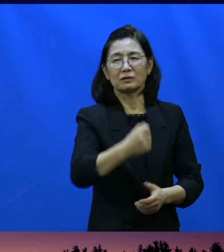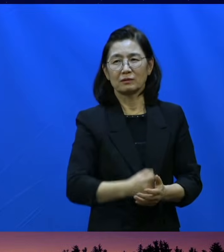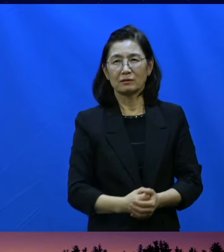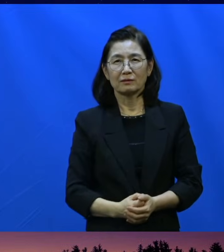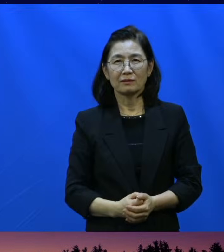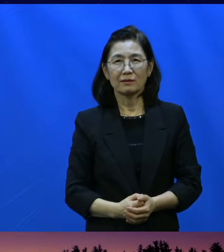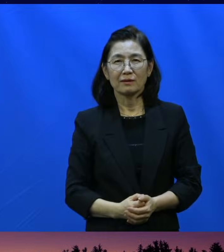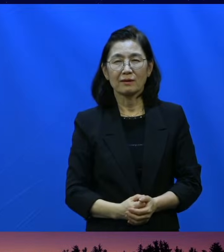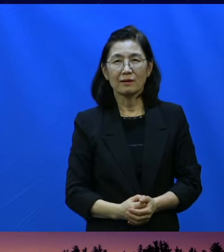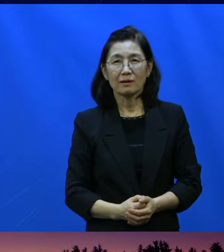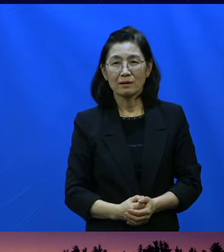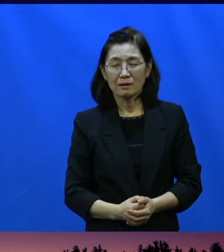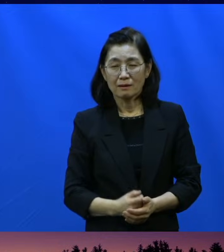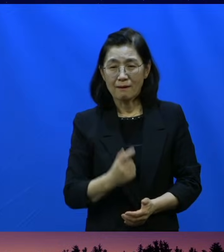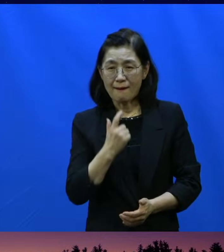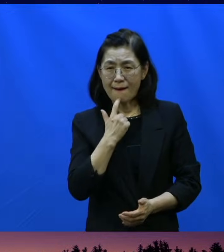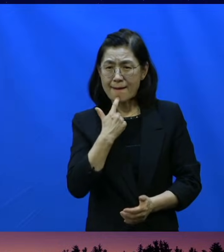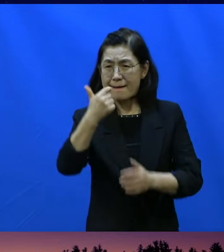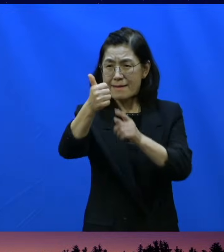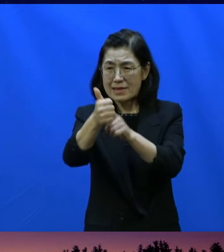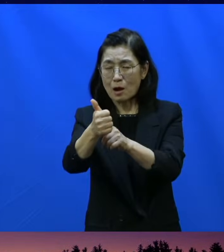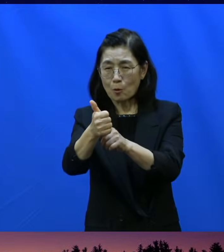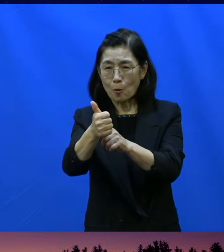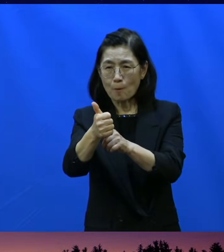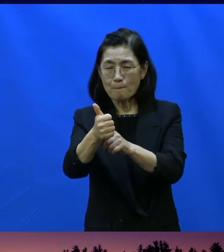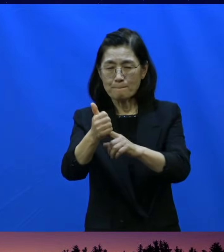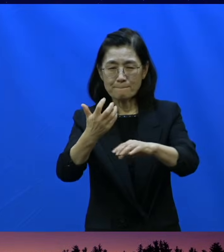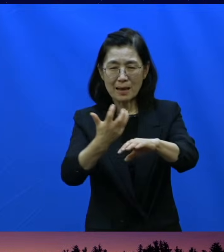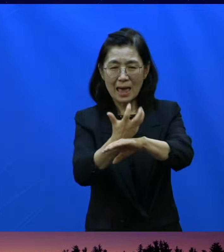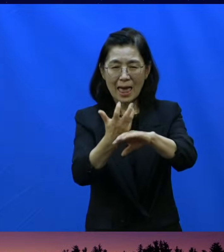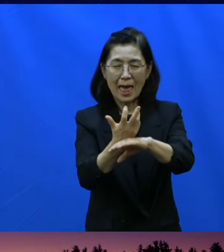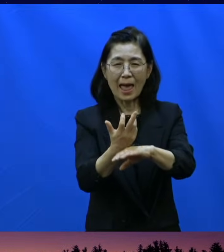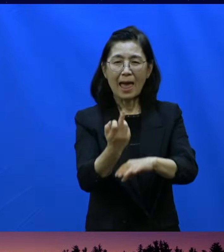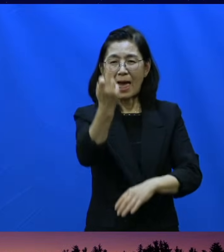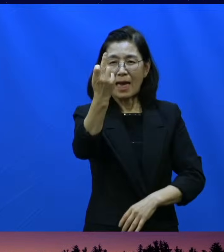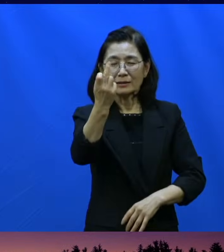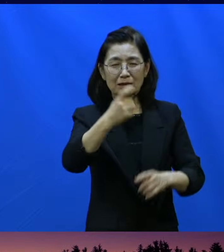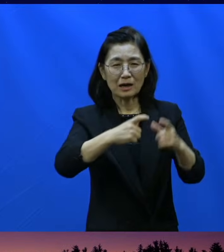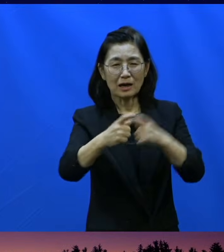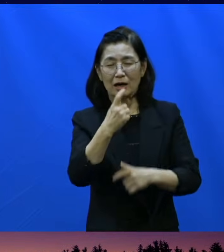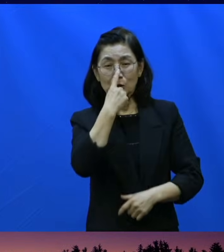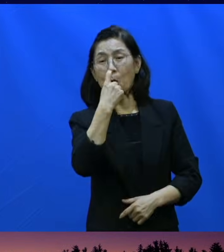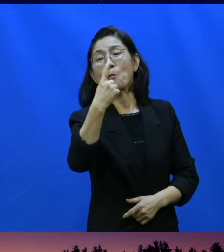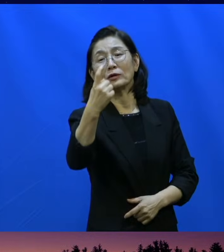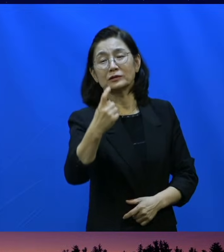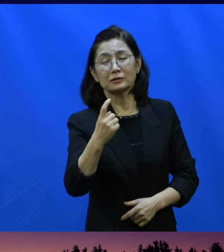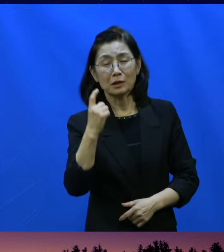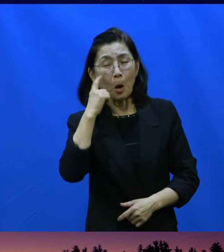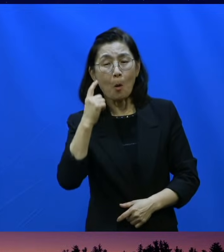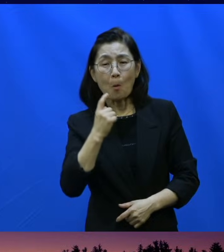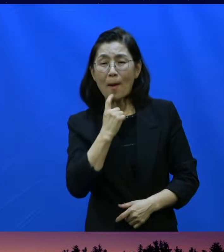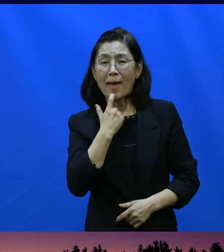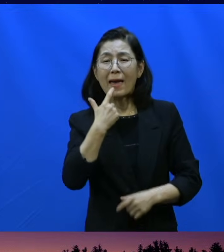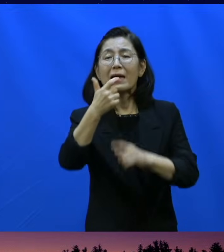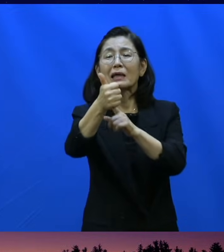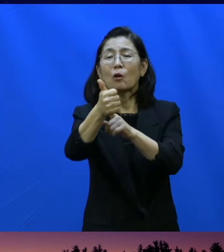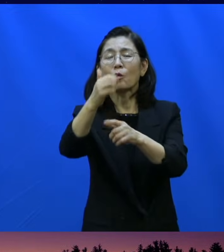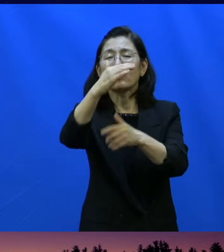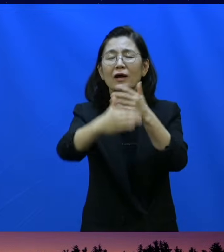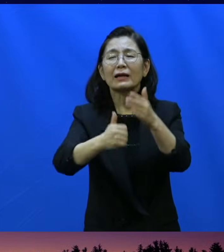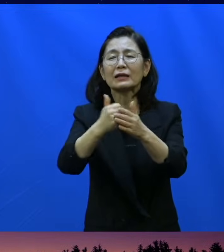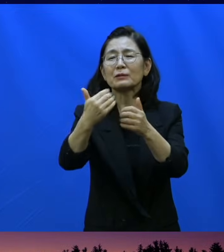왜 야곱이에요? 왜 야곱이에요? 에스가 훨씬 더 남성미 넘치죠. 그죠? 둘이 가서 막